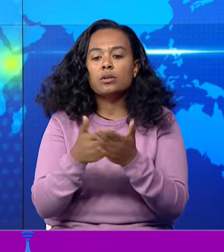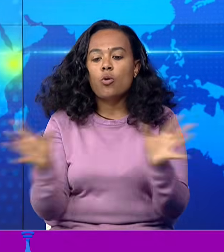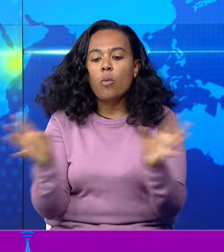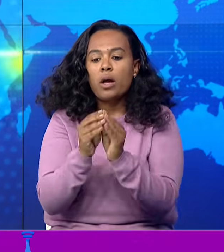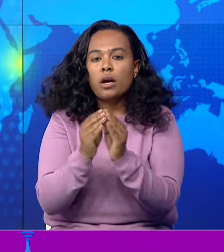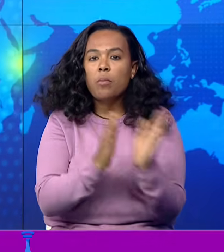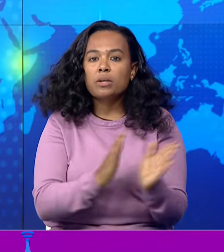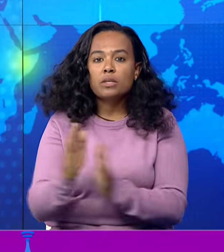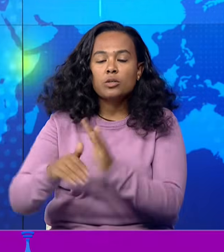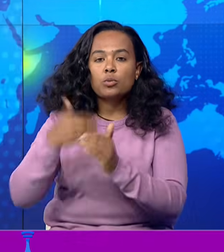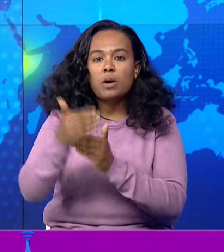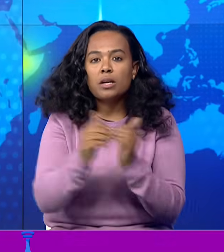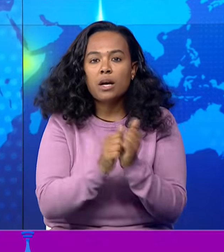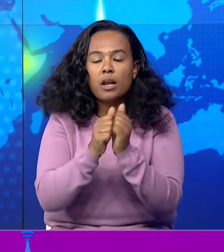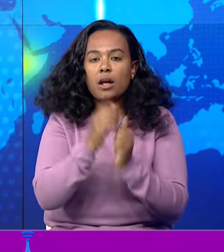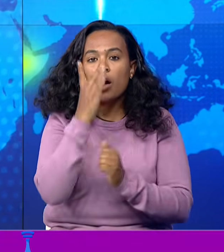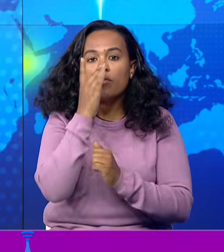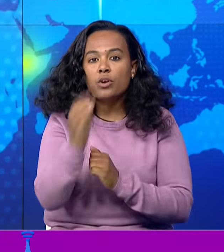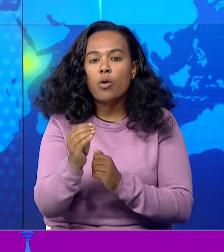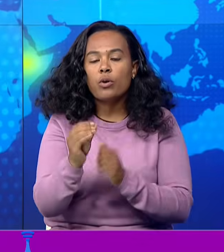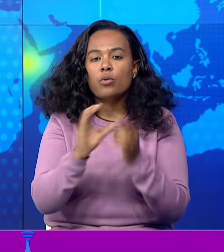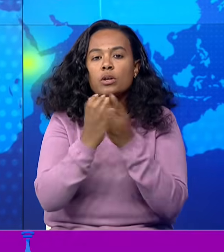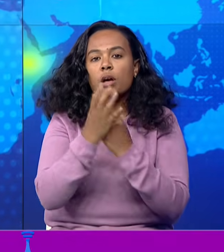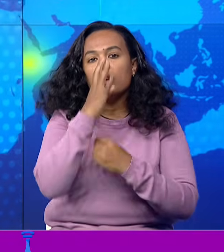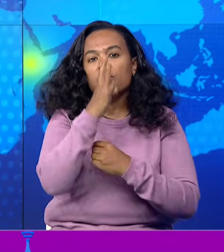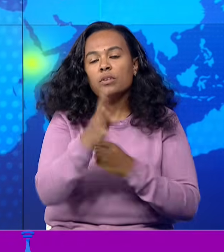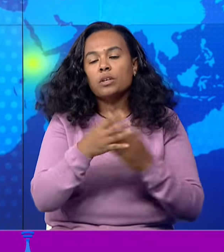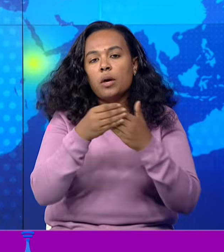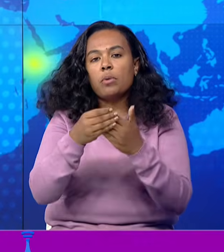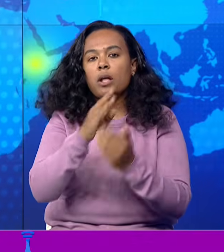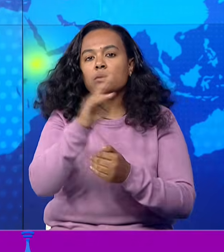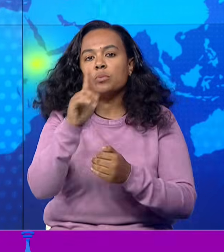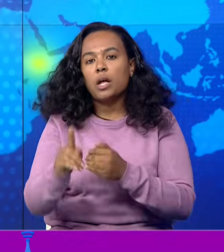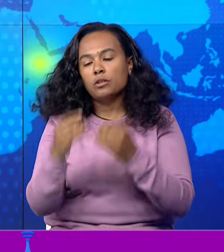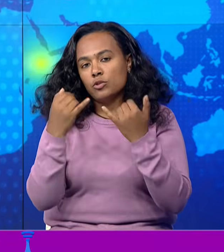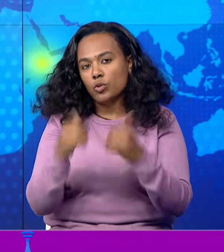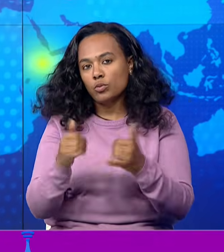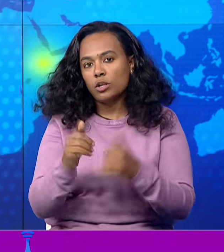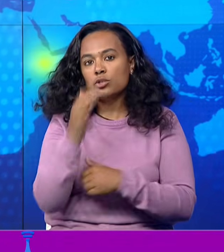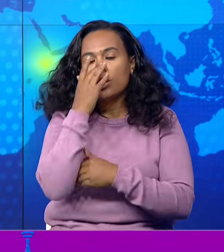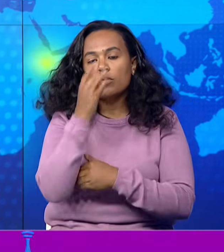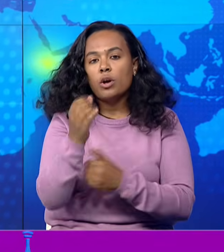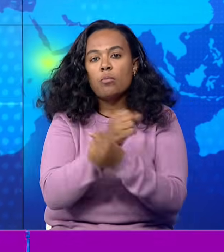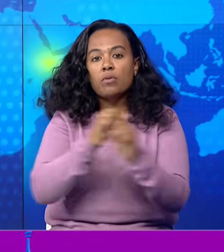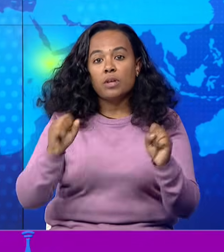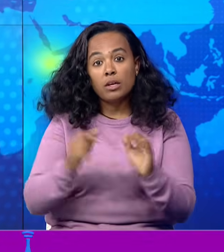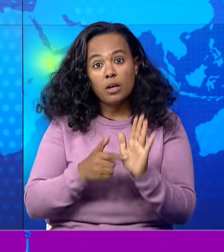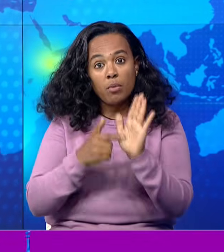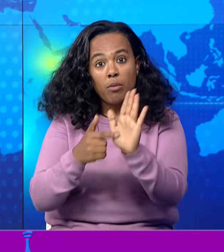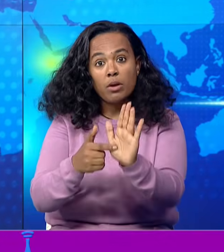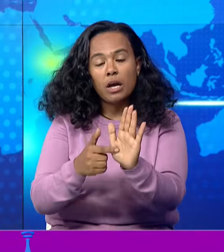ባለፈ የጋራ አፍሪካዊ ትርክት እንዲፈጠርም የመምራት ሚናን ተጫውታለች። አፍሪካዊ መፍትሄን